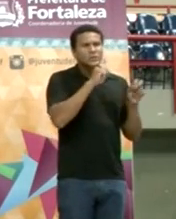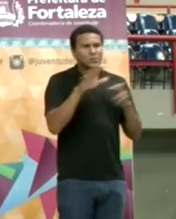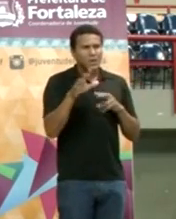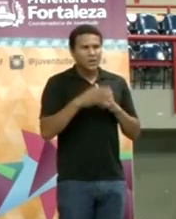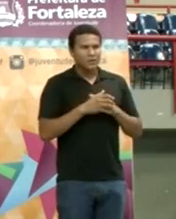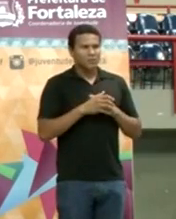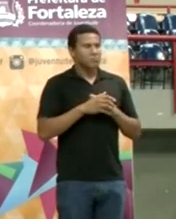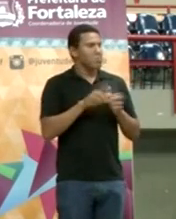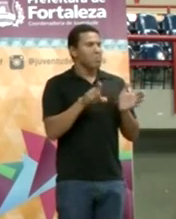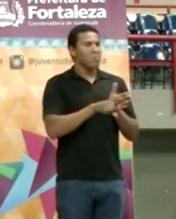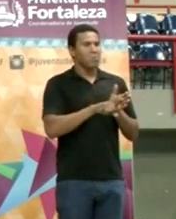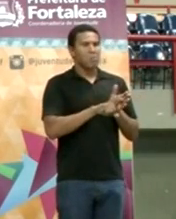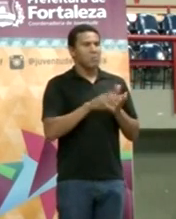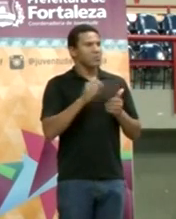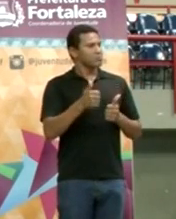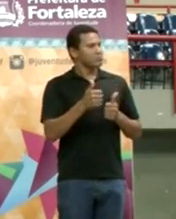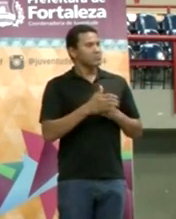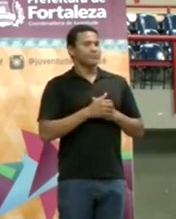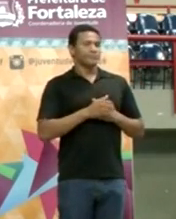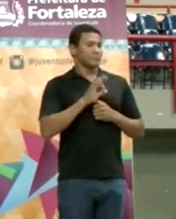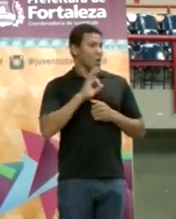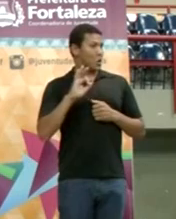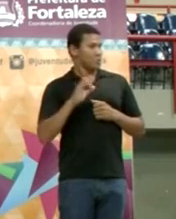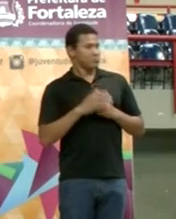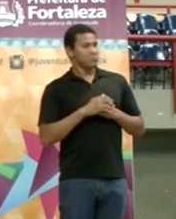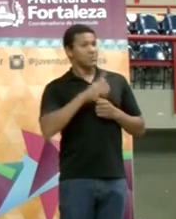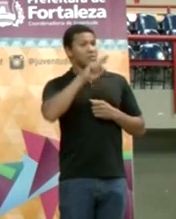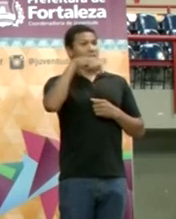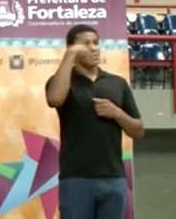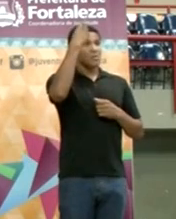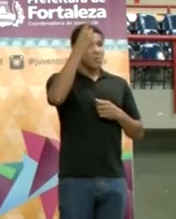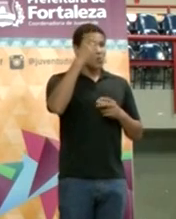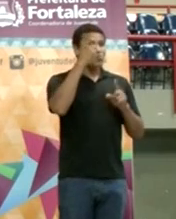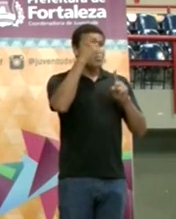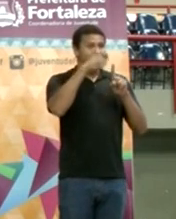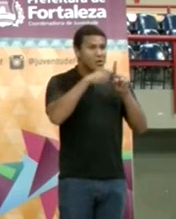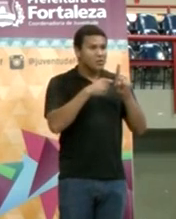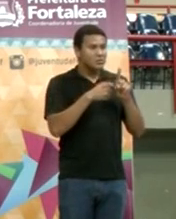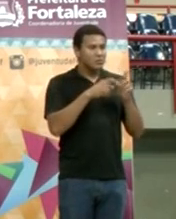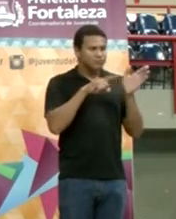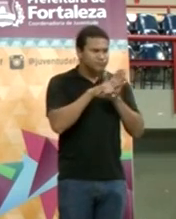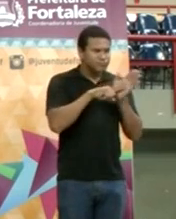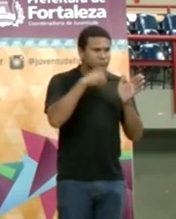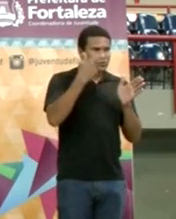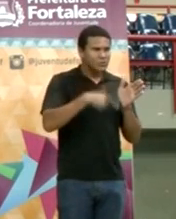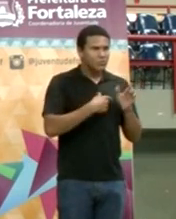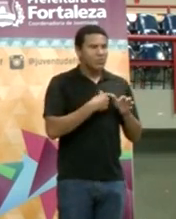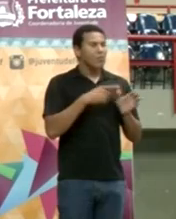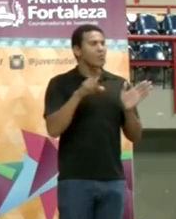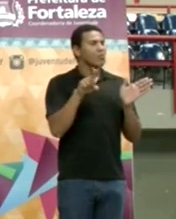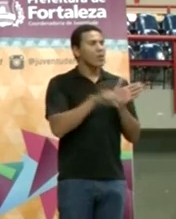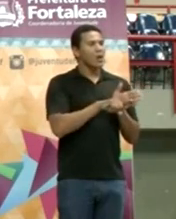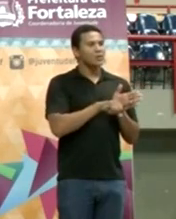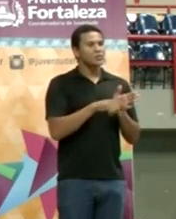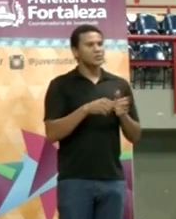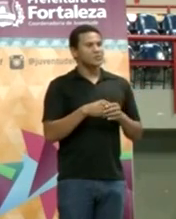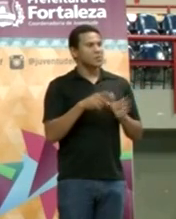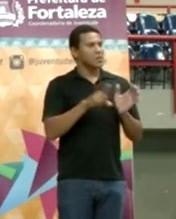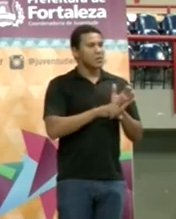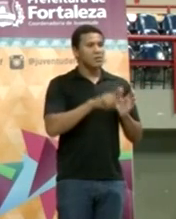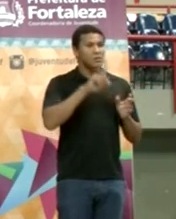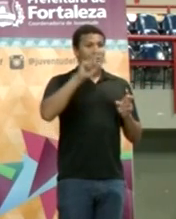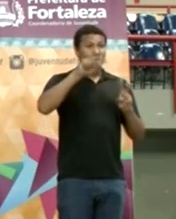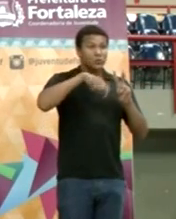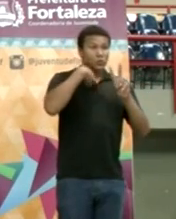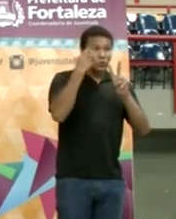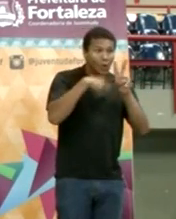a 91 dias, ele pode dar positivo. Mas o que é o positivo? Que muita gente escuta falar e às vezes não sabe muito bem o